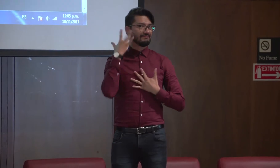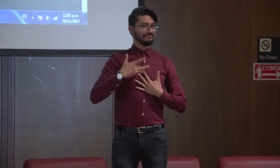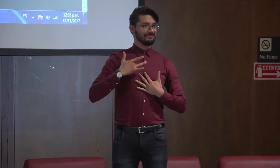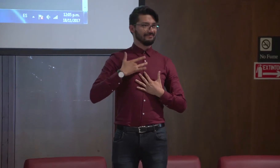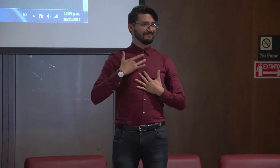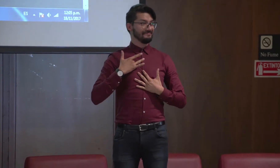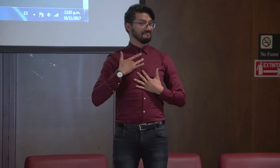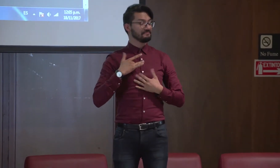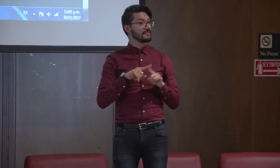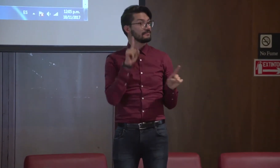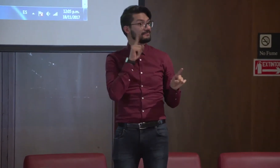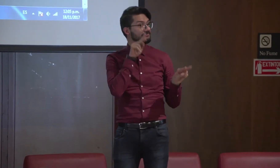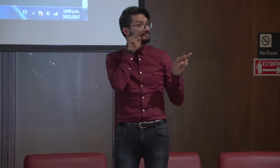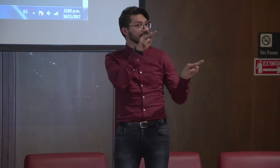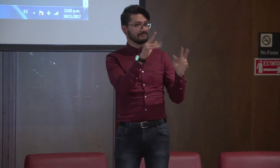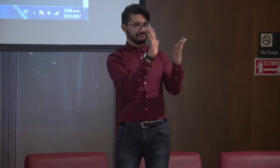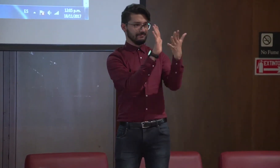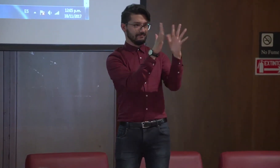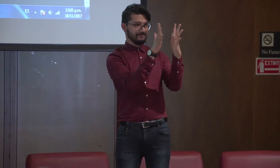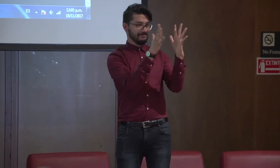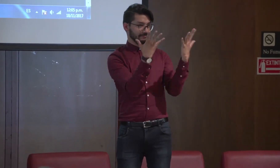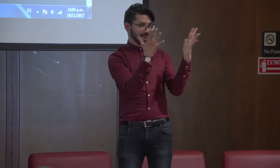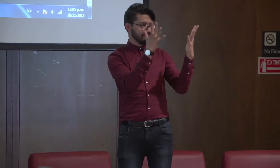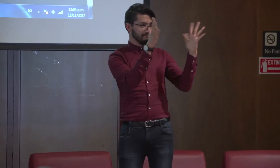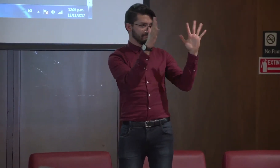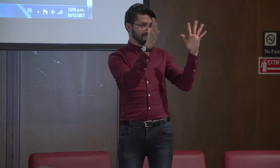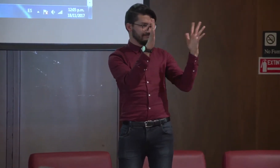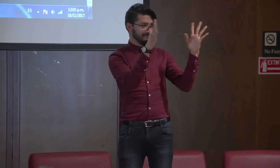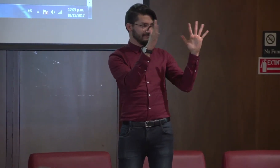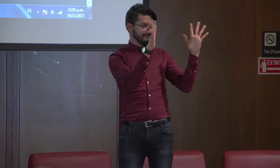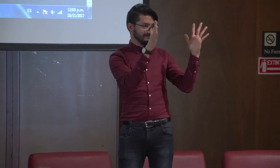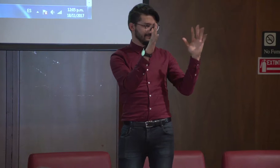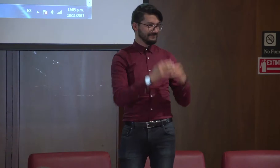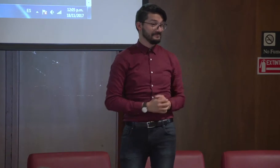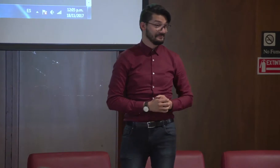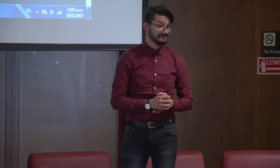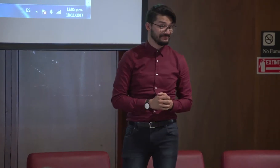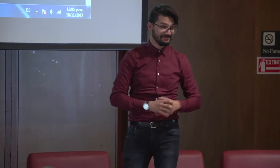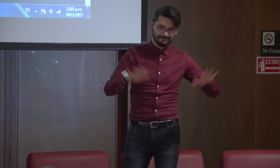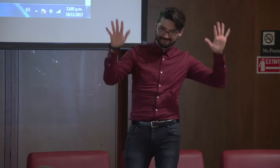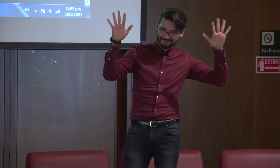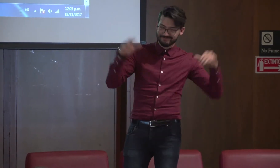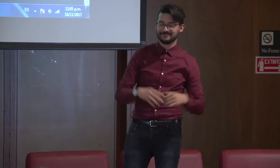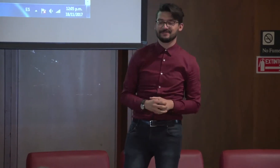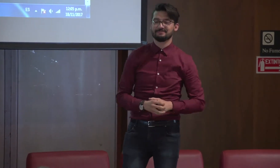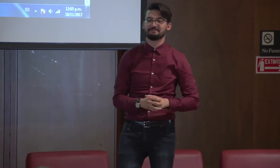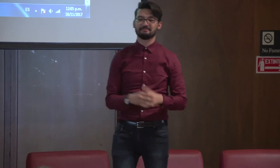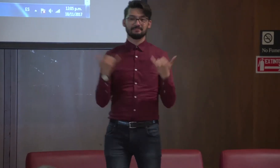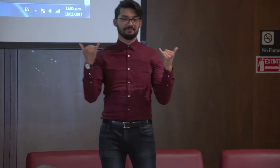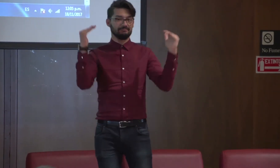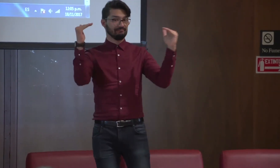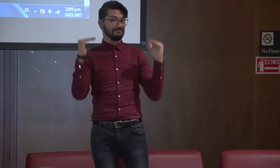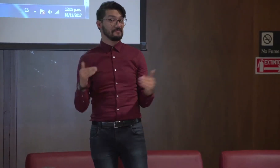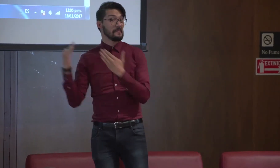Bueno, este aplauso es audible para las personas oyentes, pero teniendo en cuenta para las personas sordas que nos acompañan